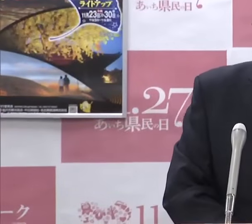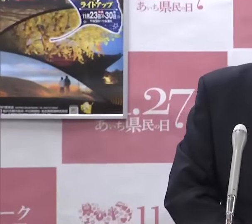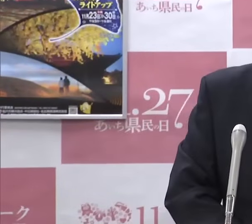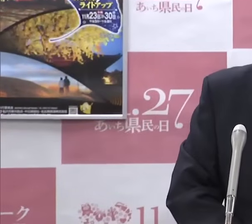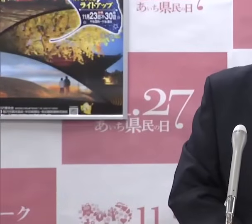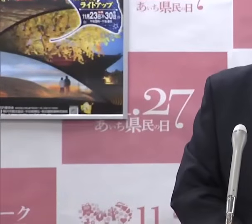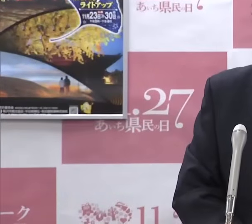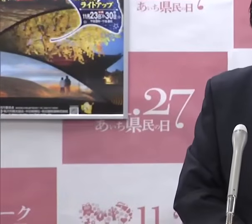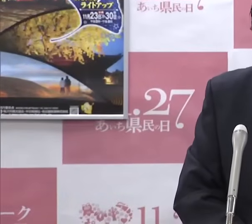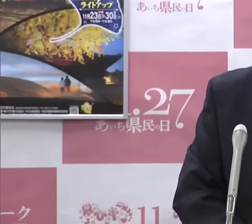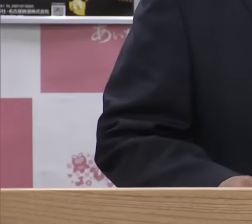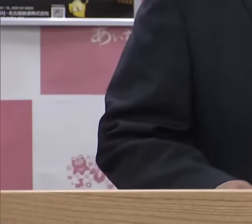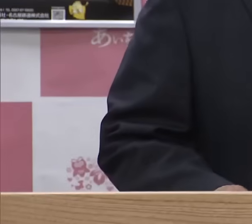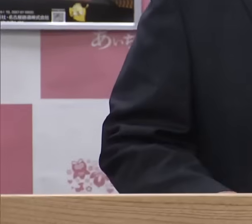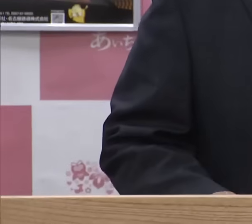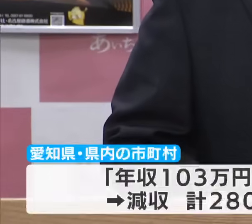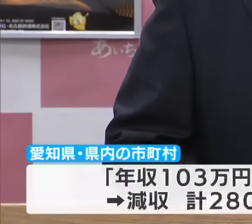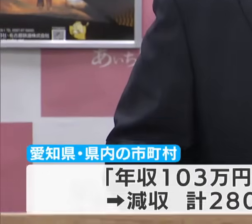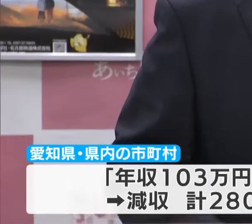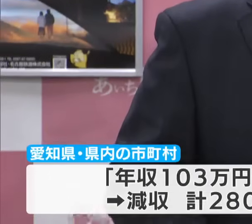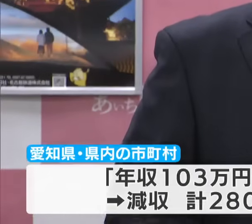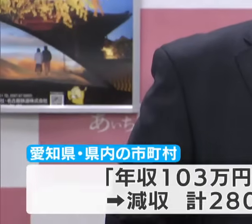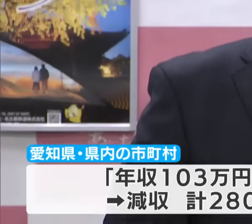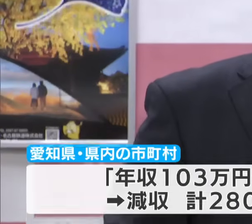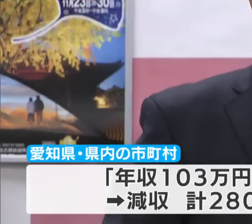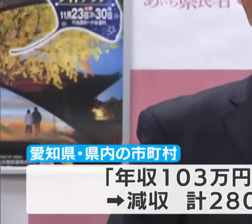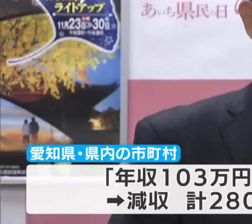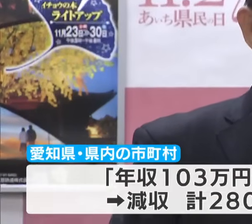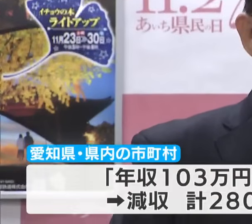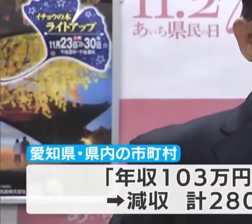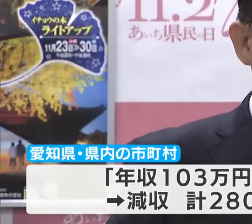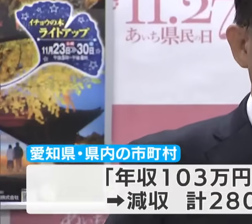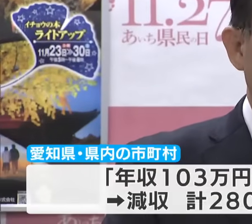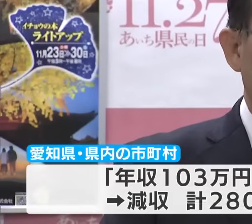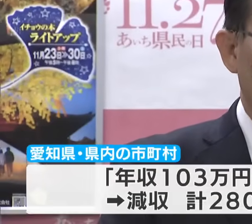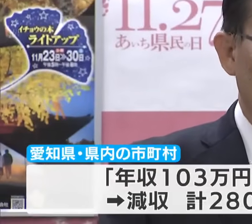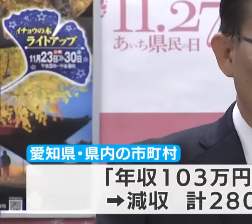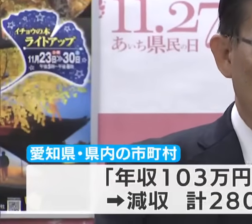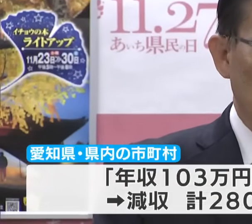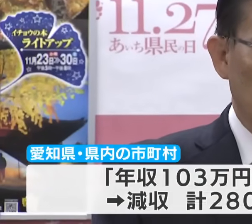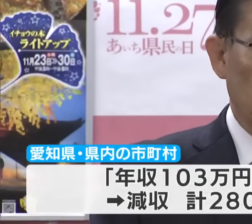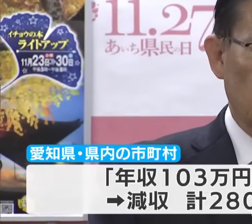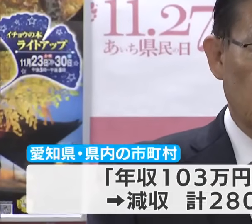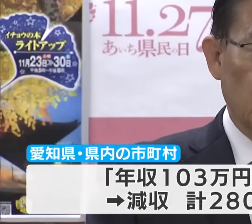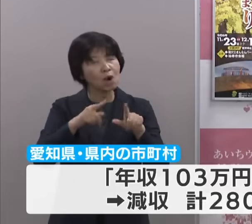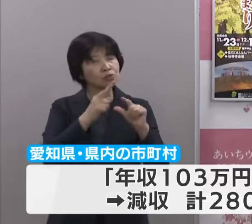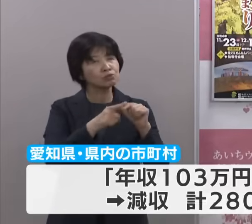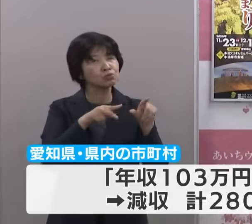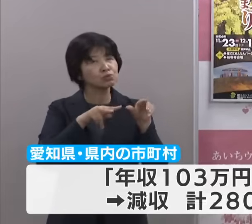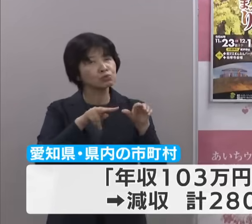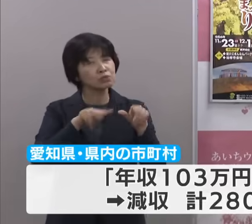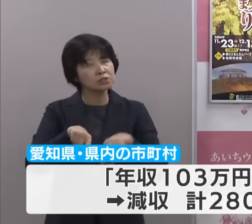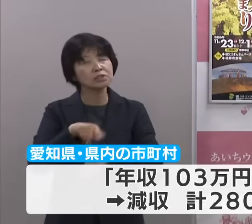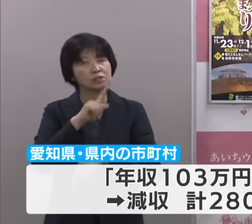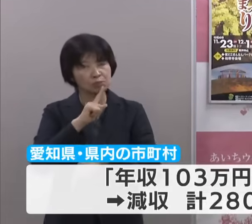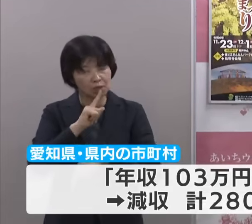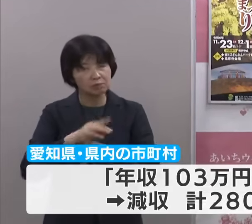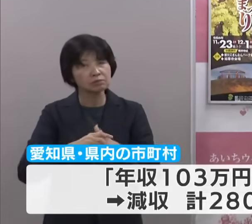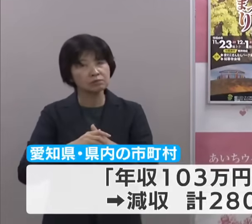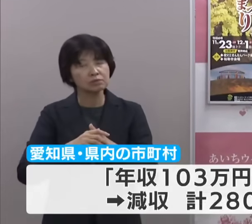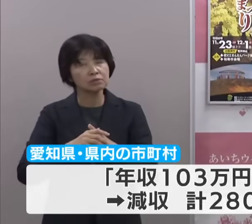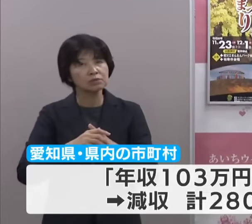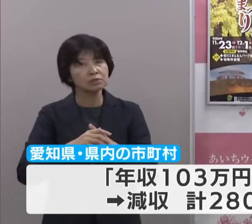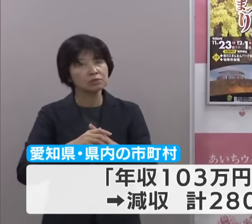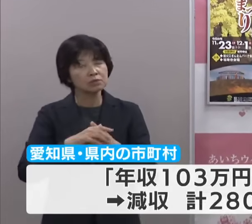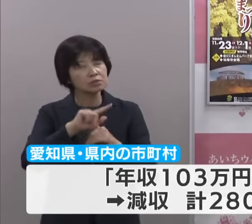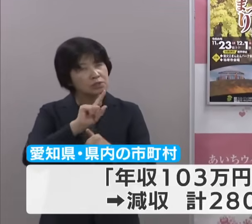万円の壁の見直しが行われると、愛知県と県内の市町村は合わせて2800億円を超える大幅な